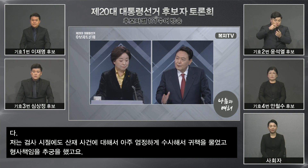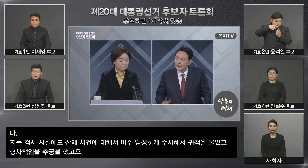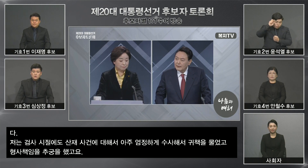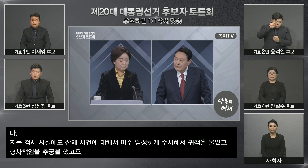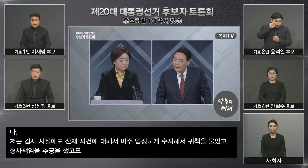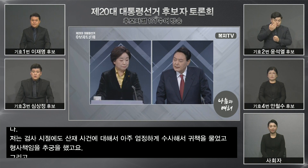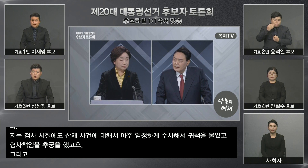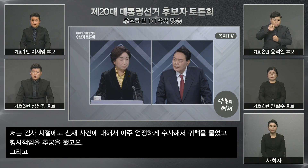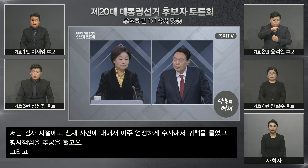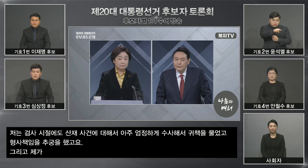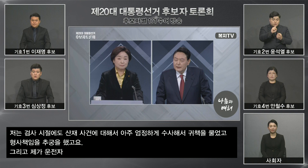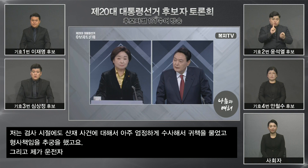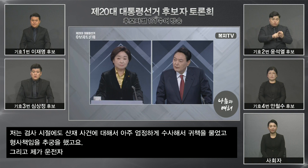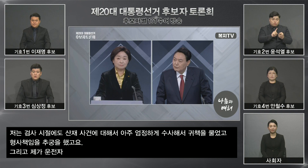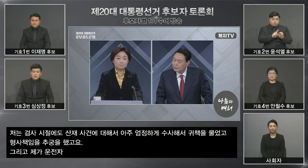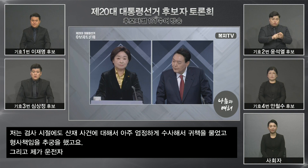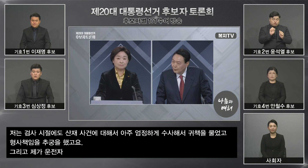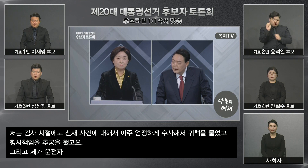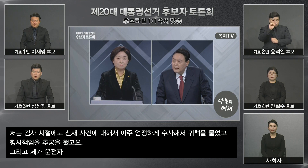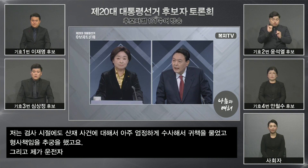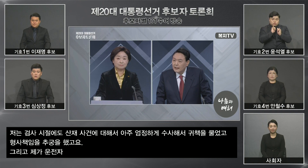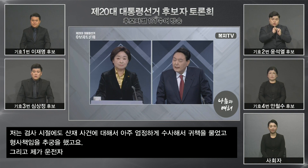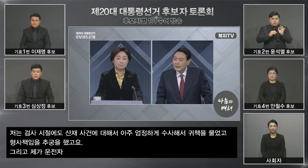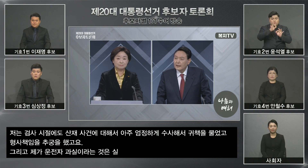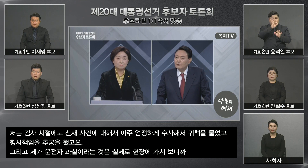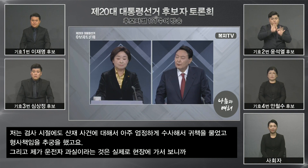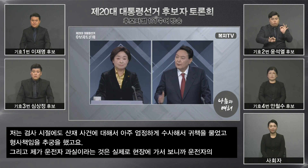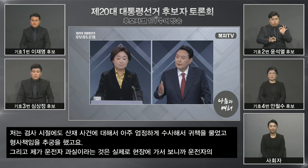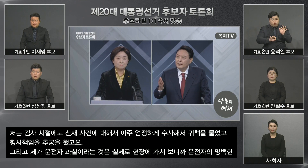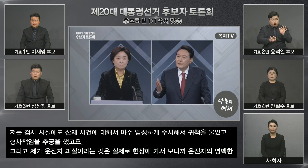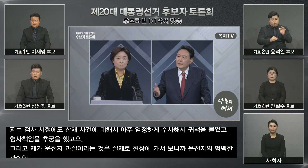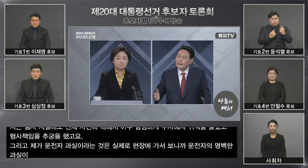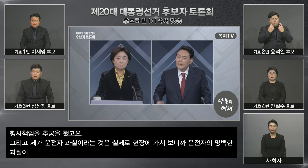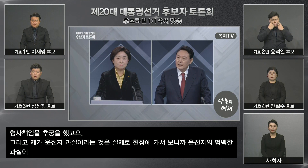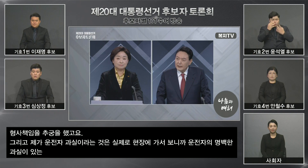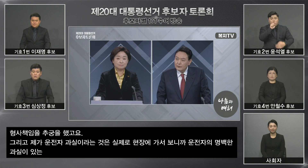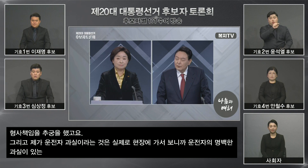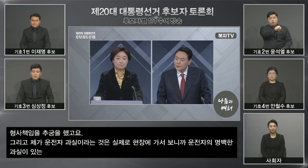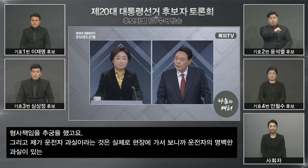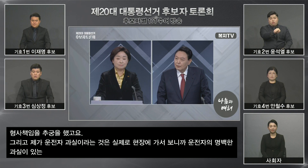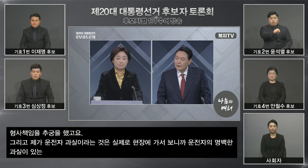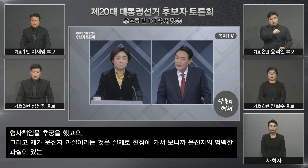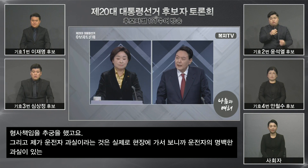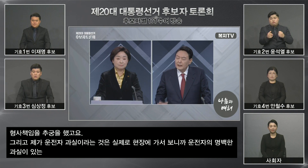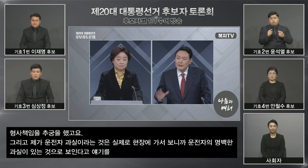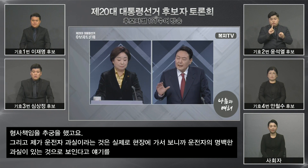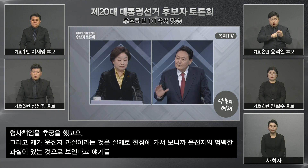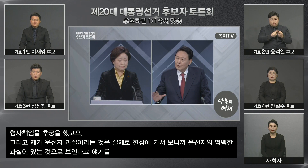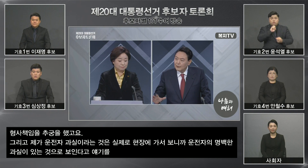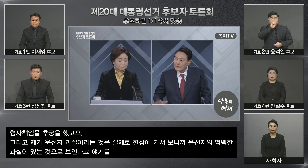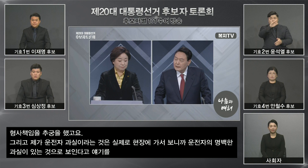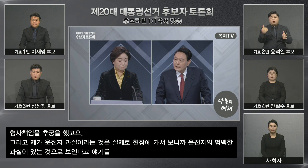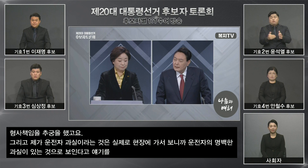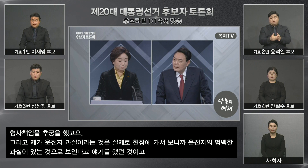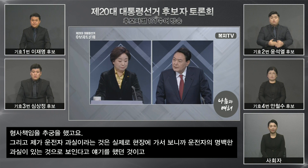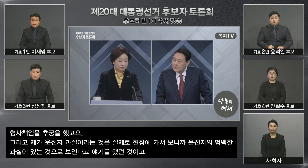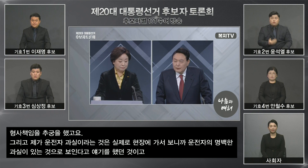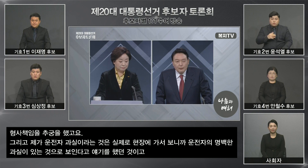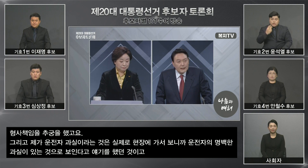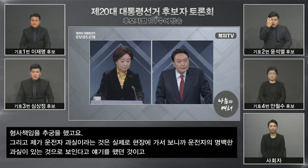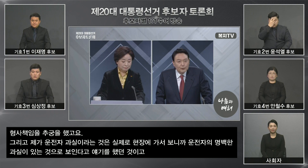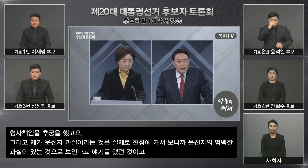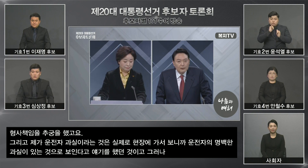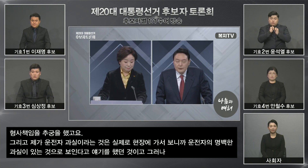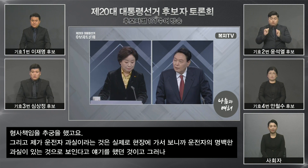운전자의 명백한 과실이 좀 있는 것으로 보인다라고 얘기를 했던 것이고, 그러나 감독관들이